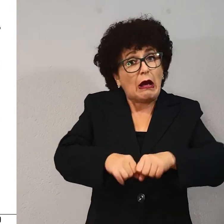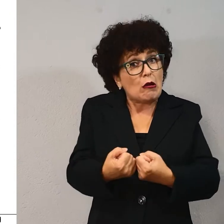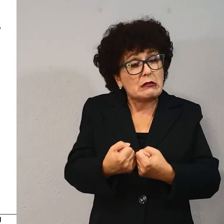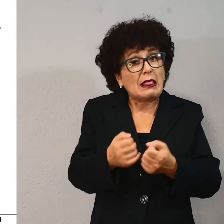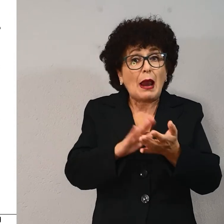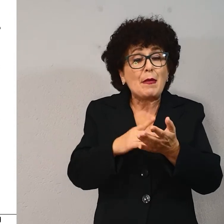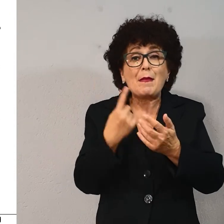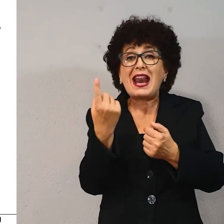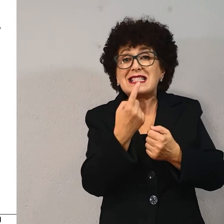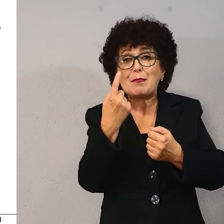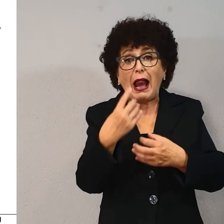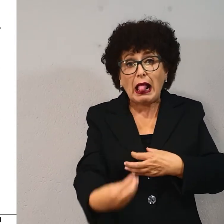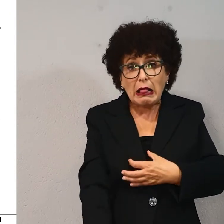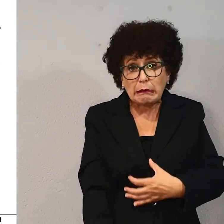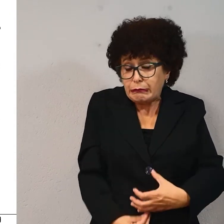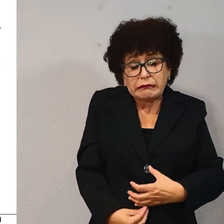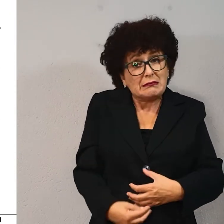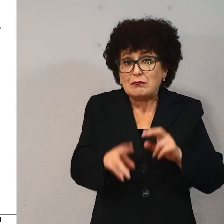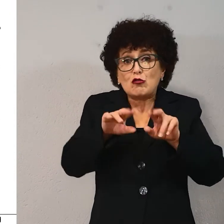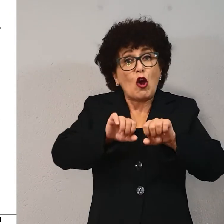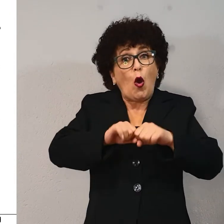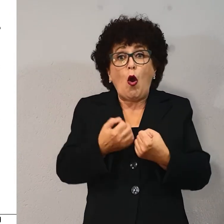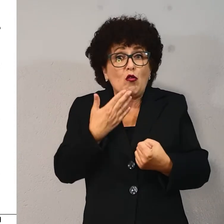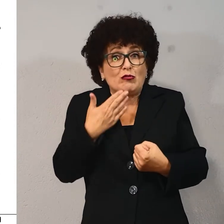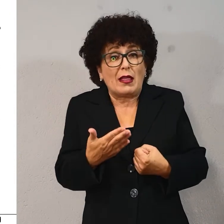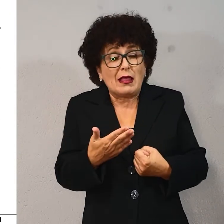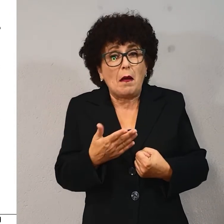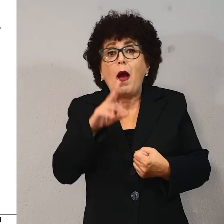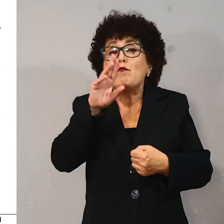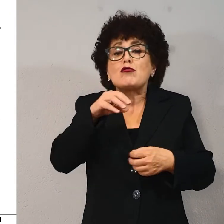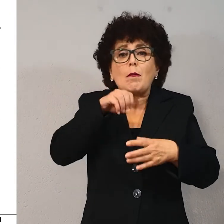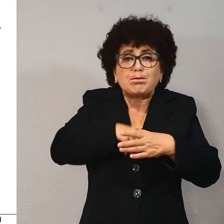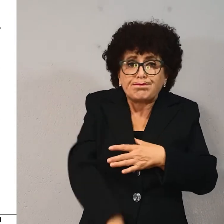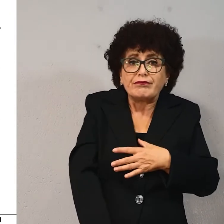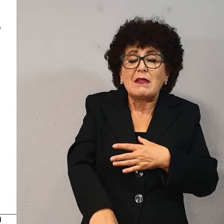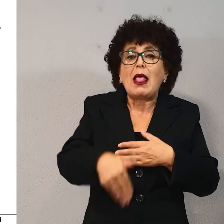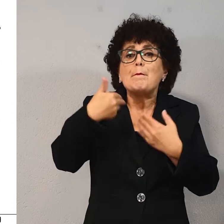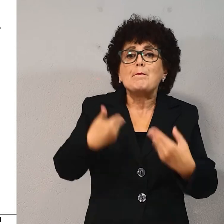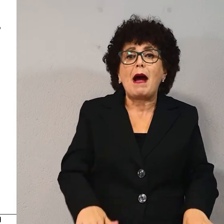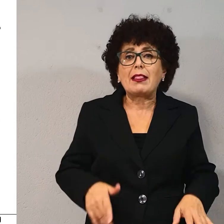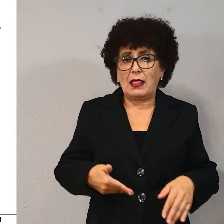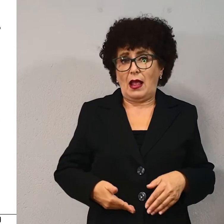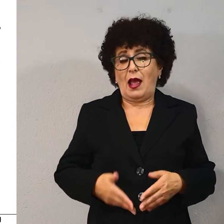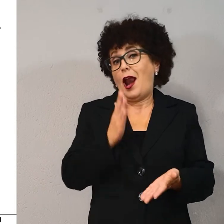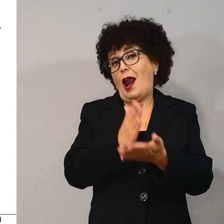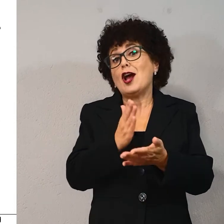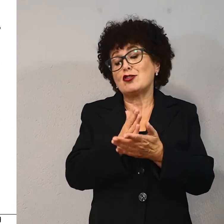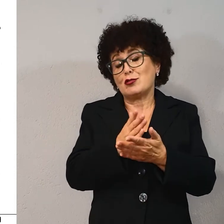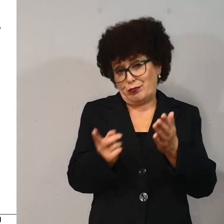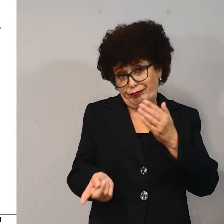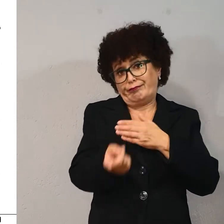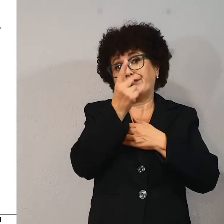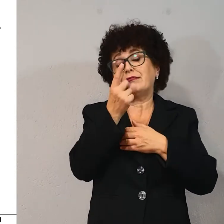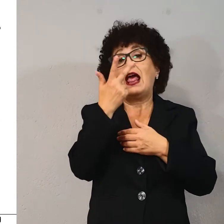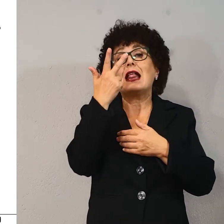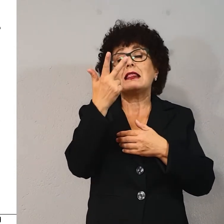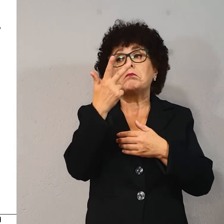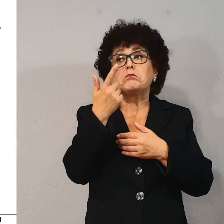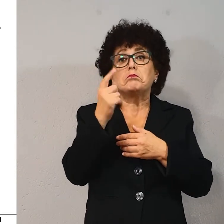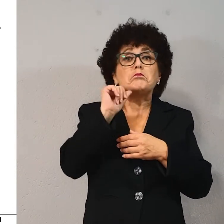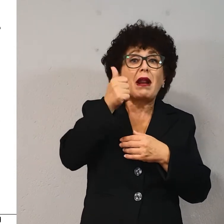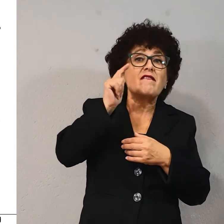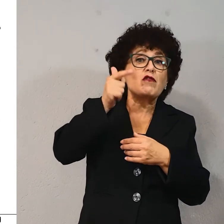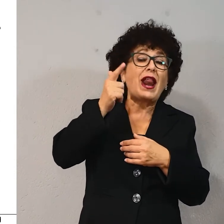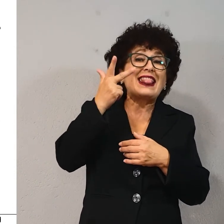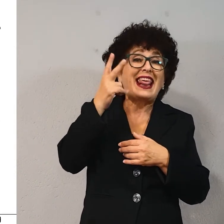апликацијата. Малку веројатно. Можно е да испадне од матката. Најчесто се случува во првите неколку дена